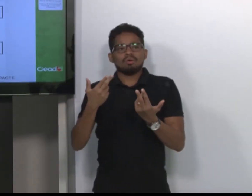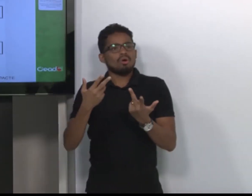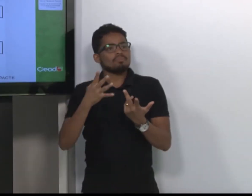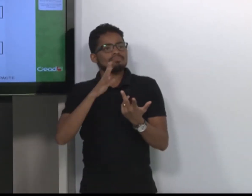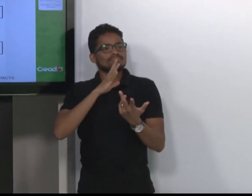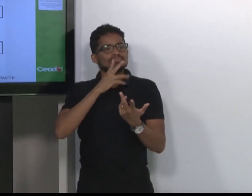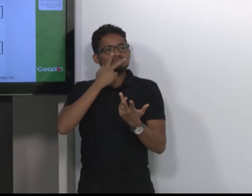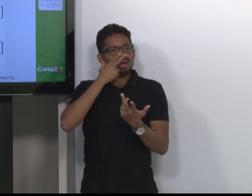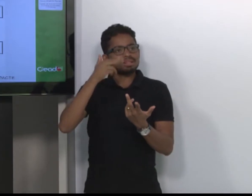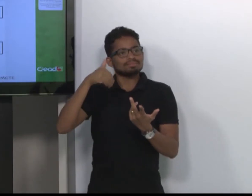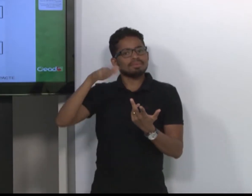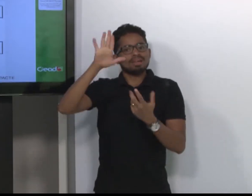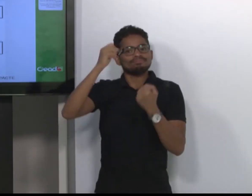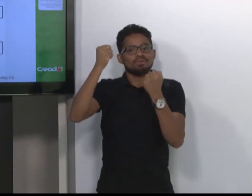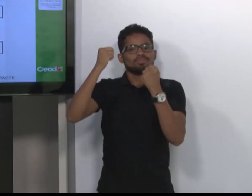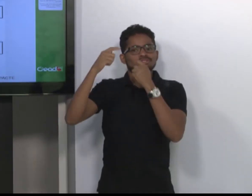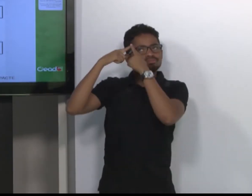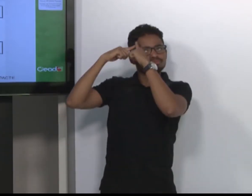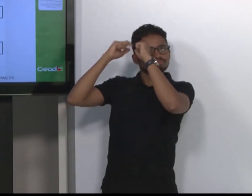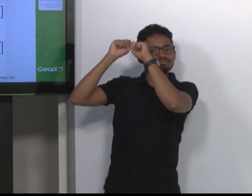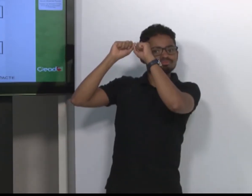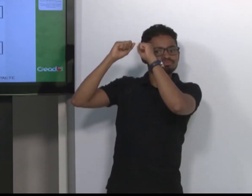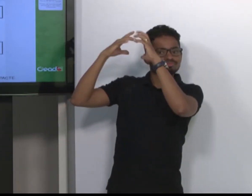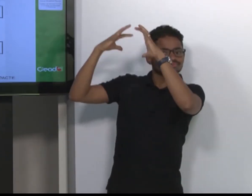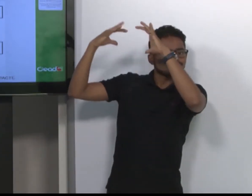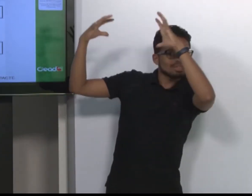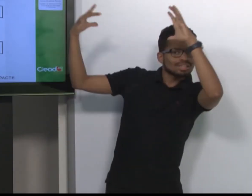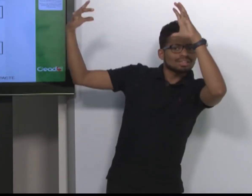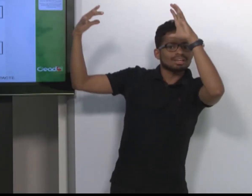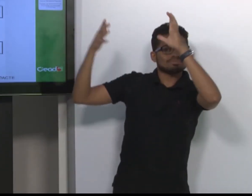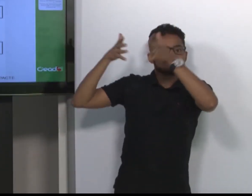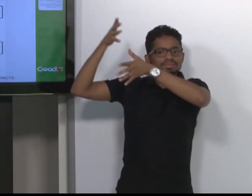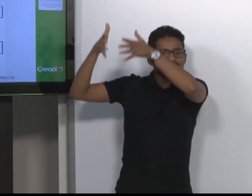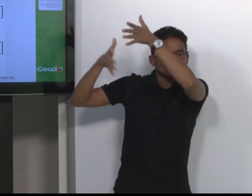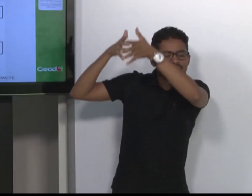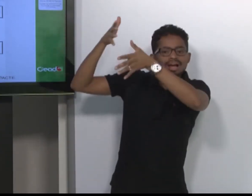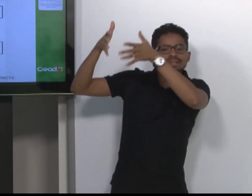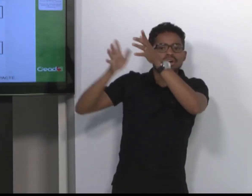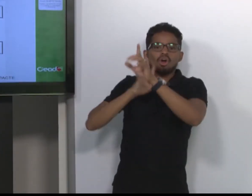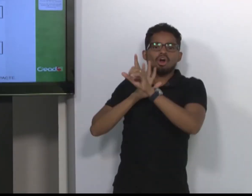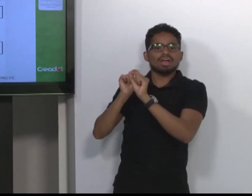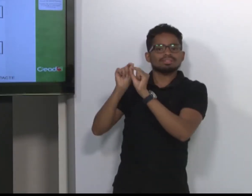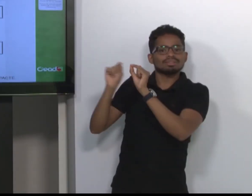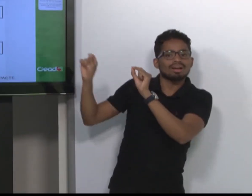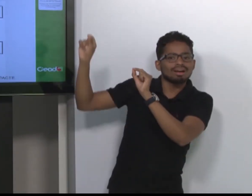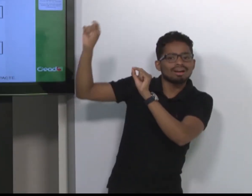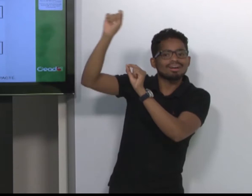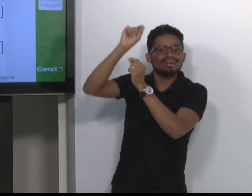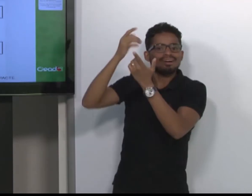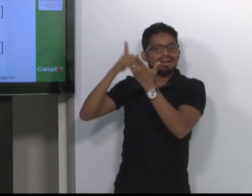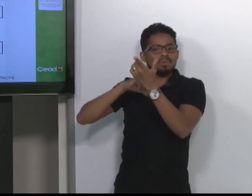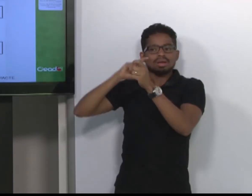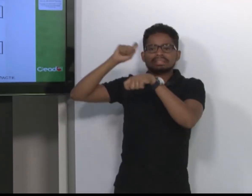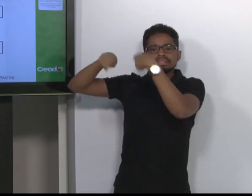relevância que conheça as especificidades inerentes a essa língua, estratégias de expressão,